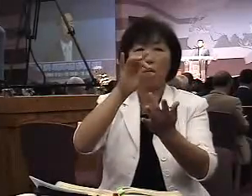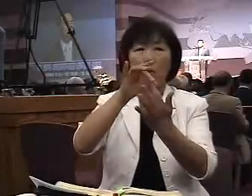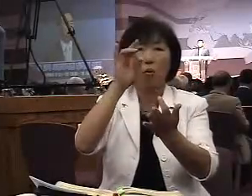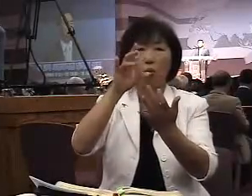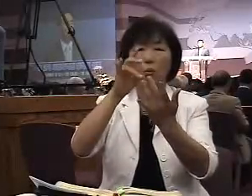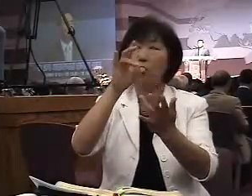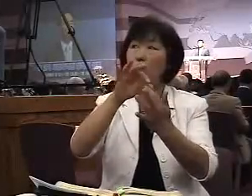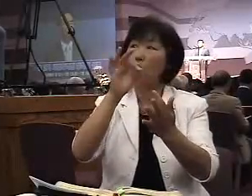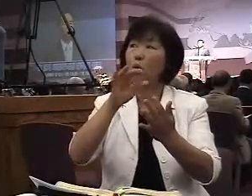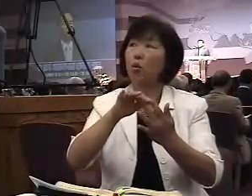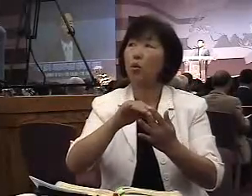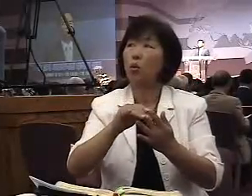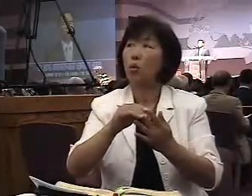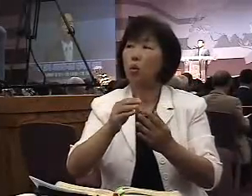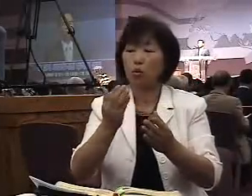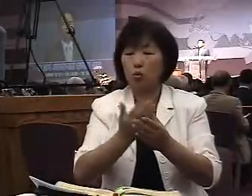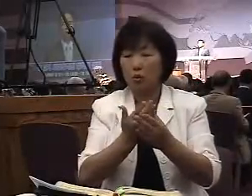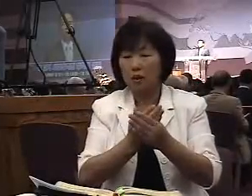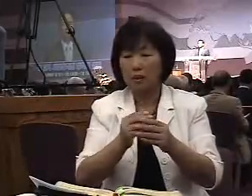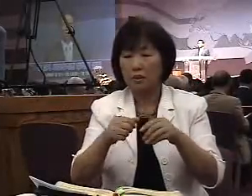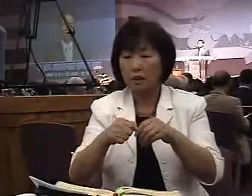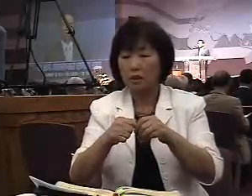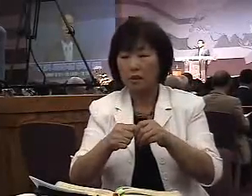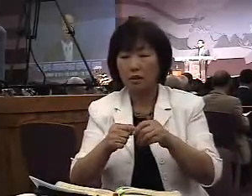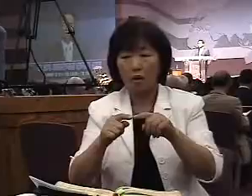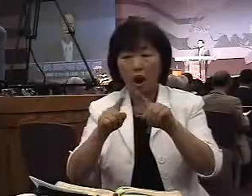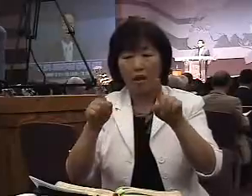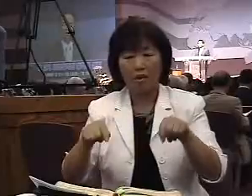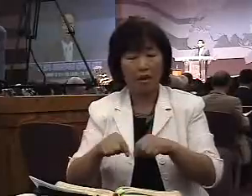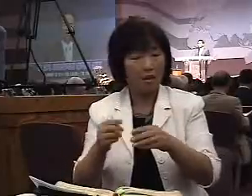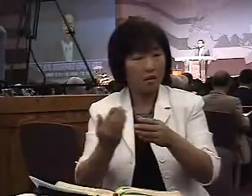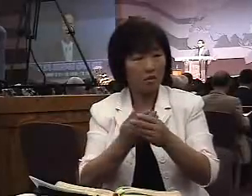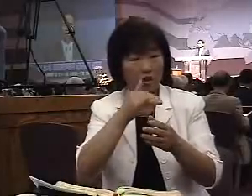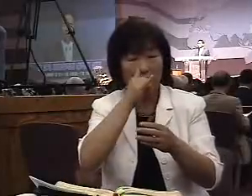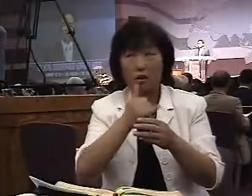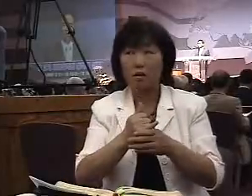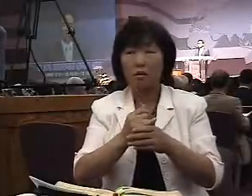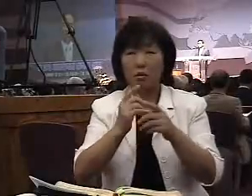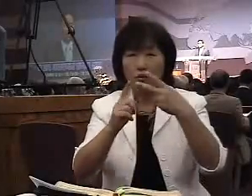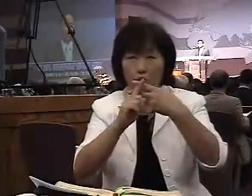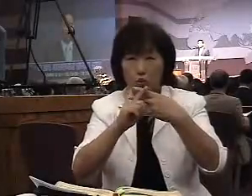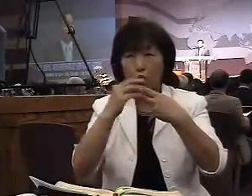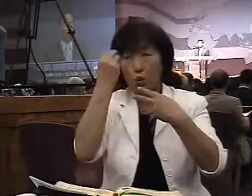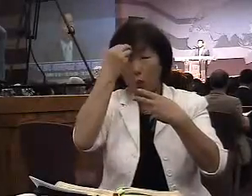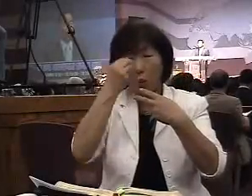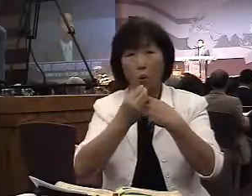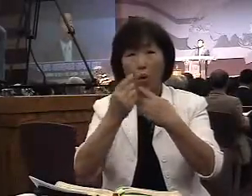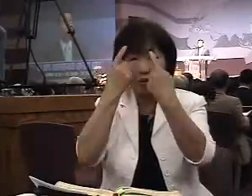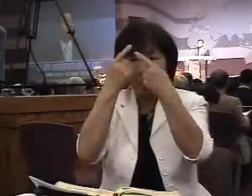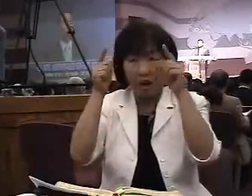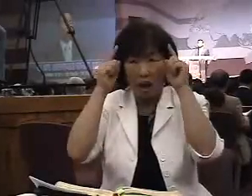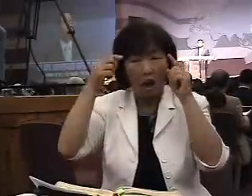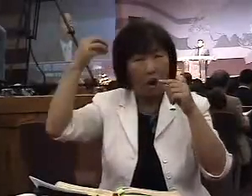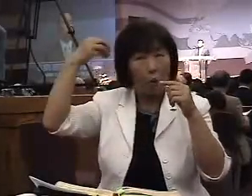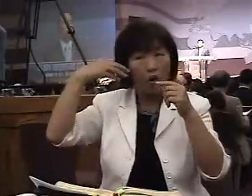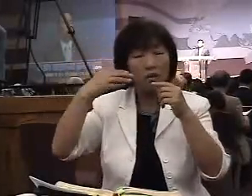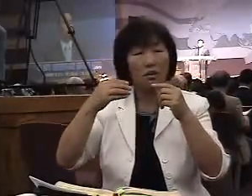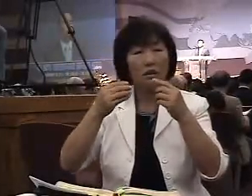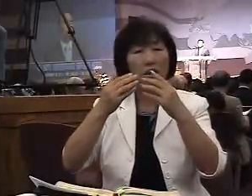번째입니다. 벌써 주보 안에 자세한 안내지가 있습니다. 중학생, 고등학생, 대학생 그리고